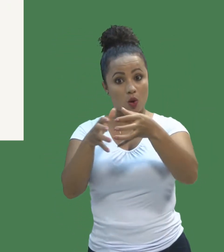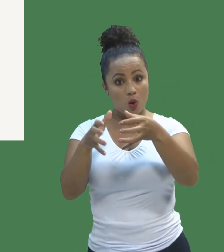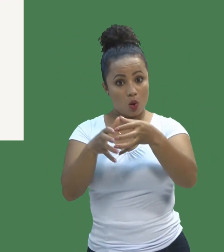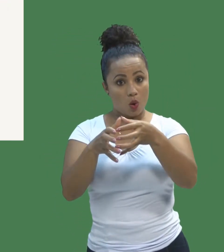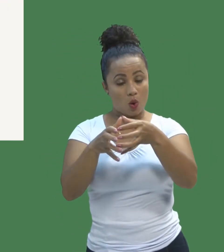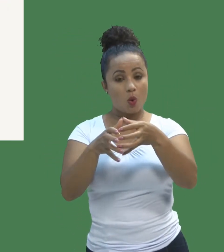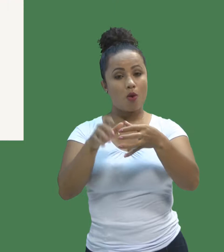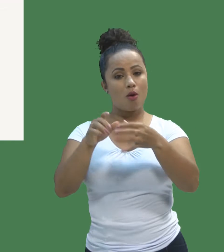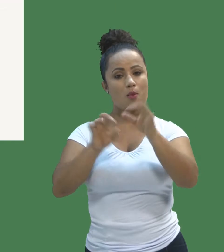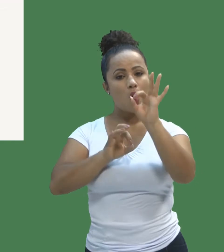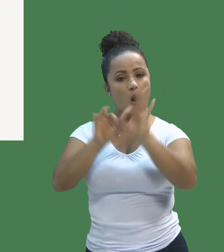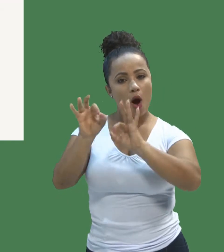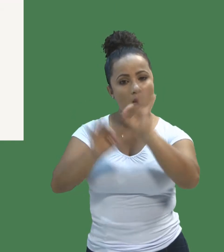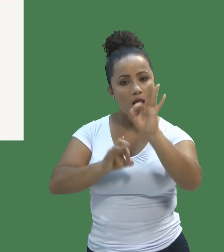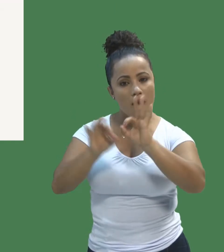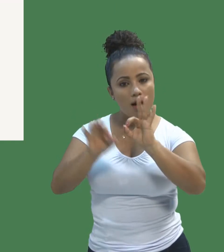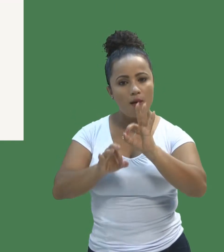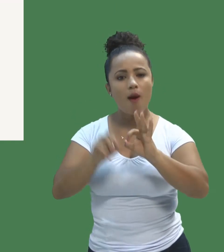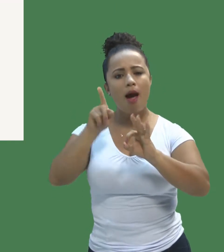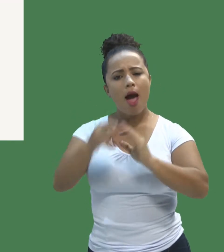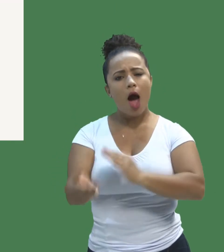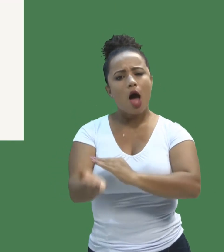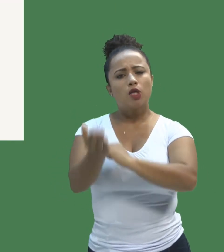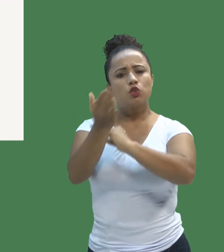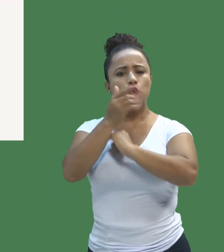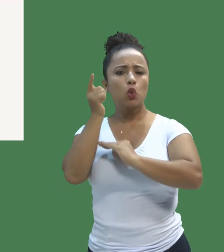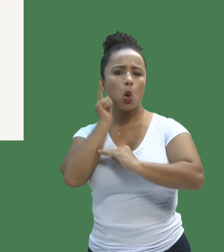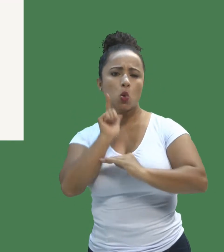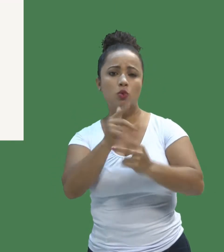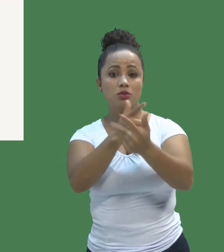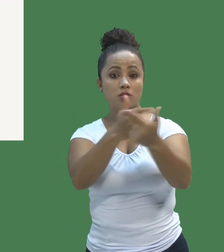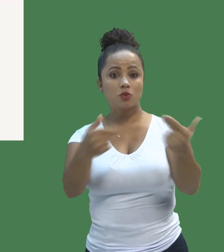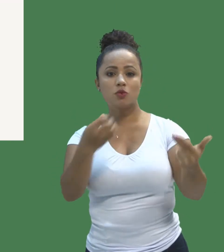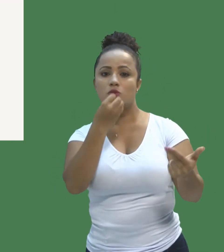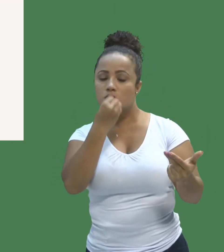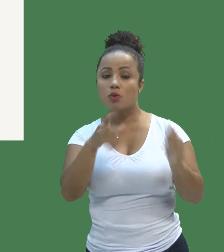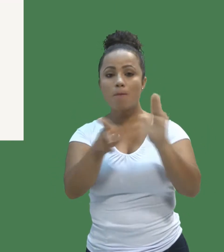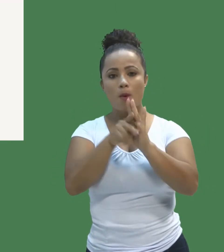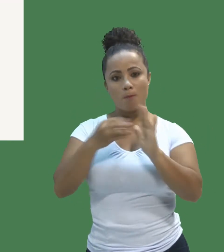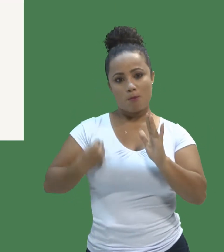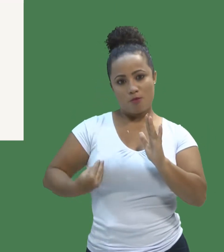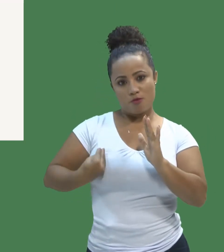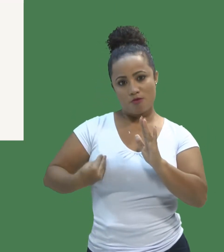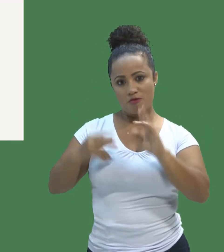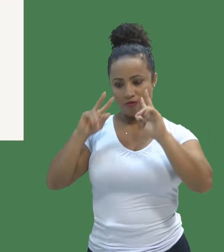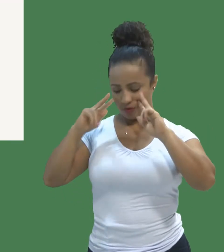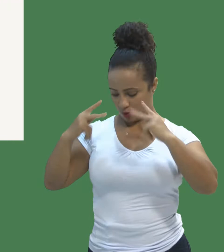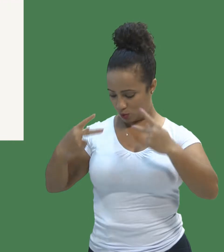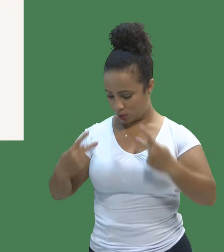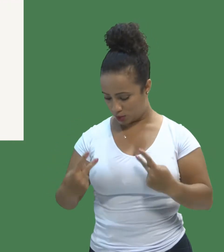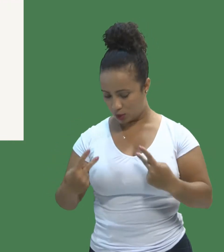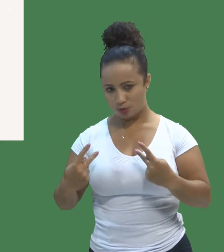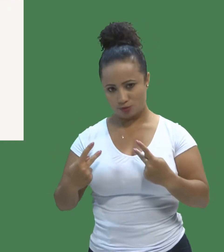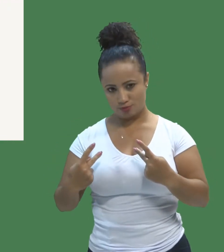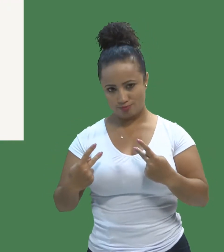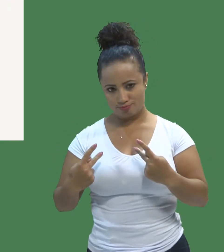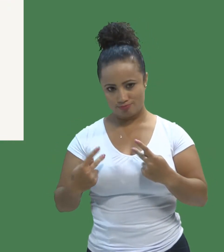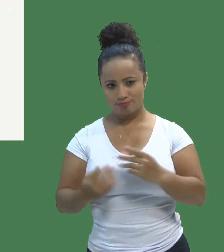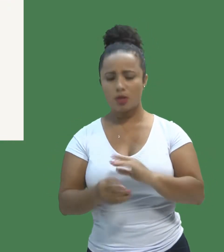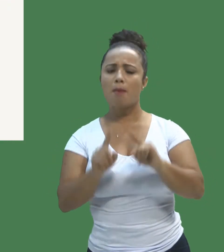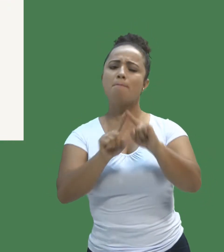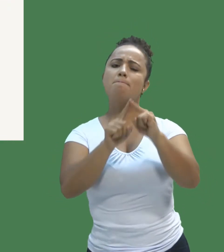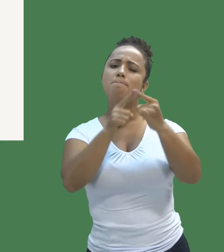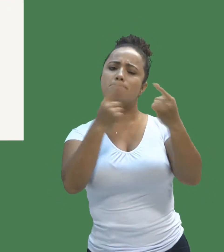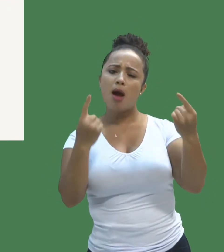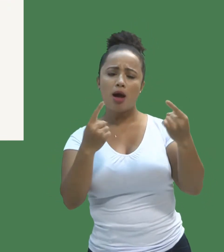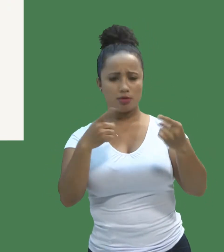operários e patrões. A infraestrutura é onde produz os bens para a